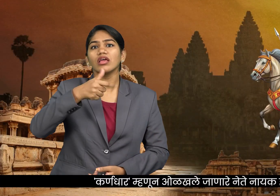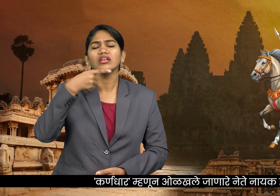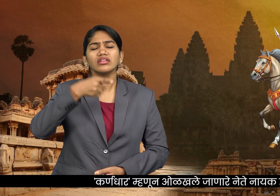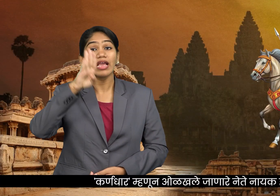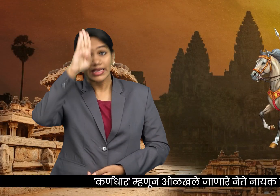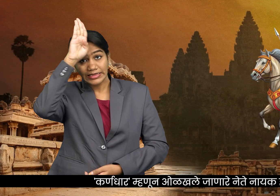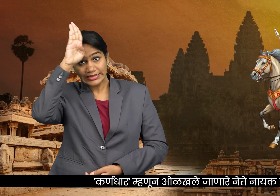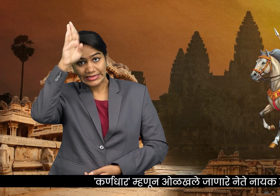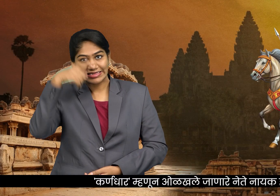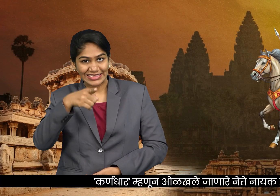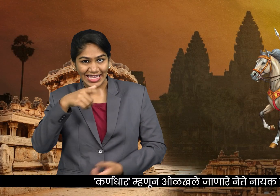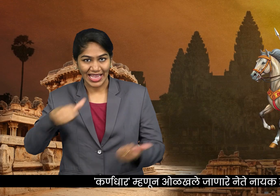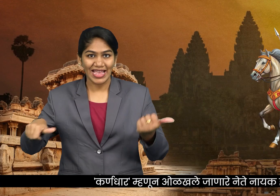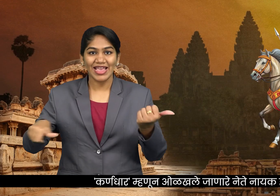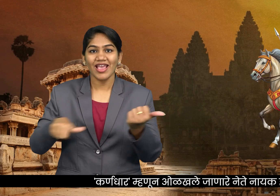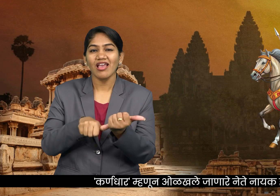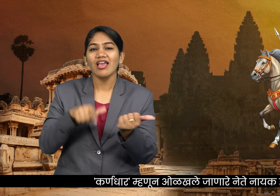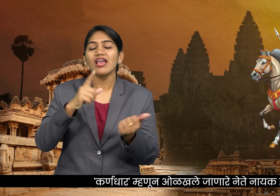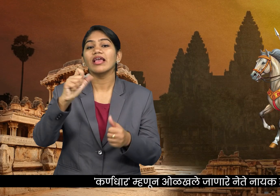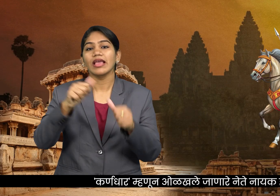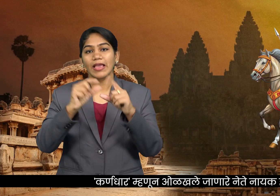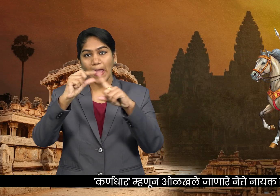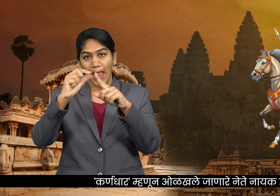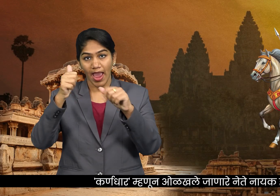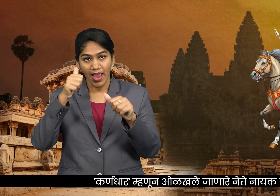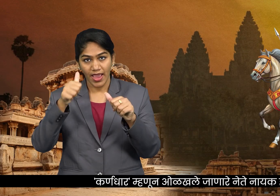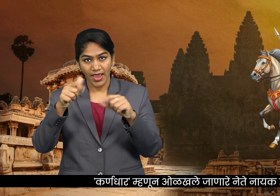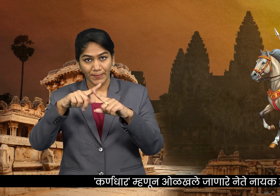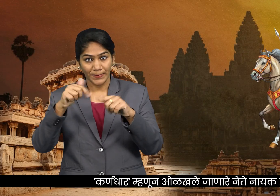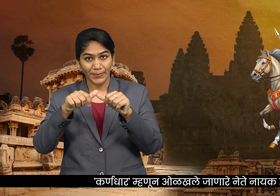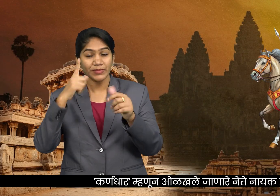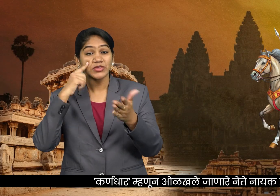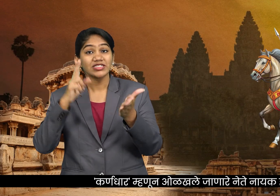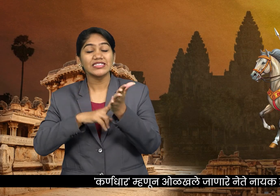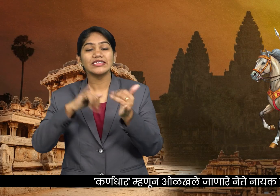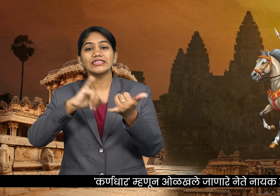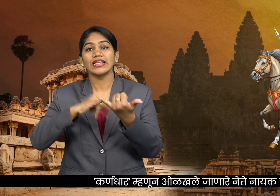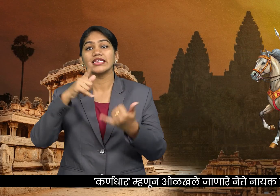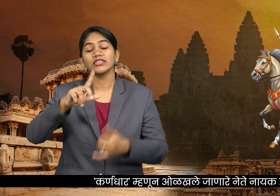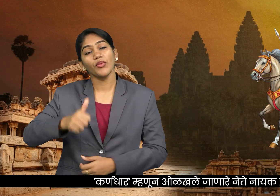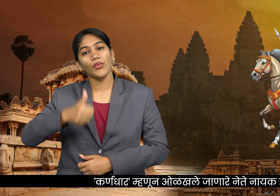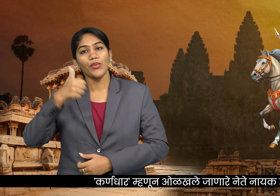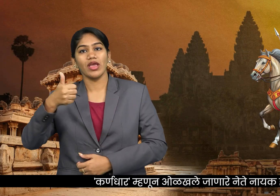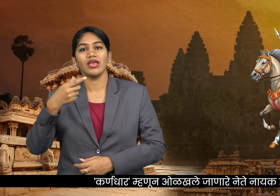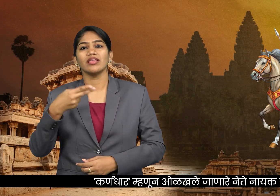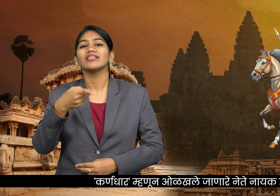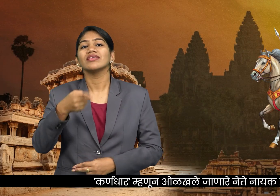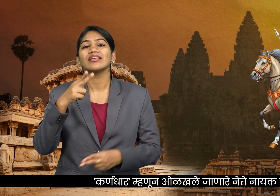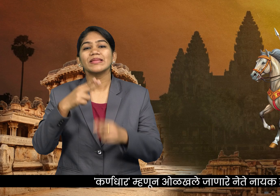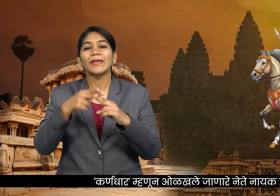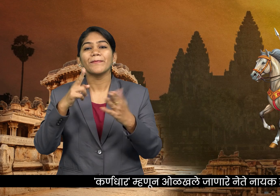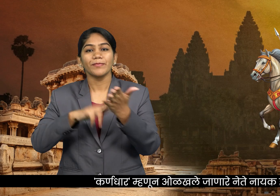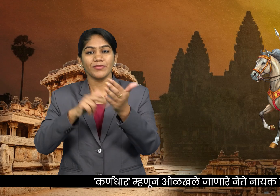कर्णधार म्हणून ओळखले जाणारे नेते नायक होते.